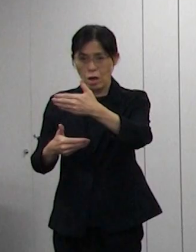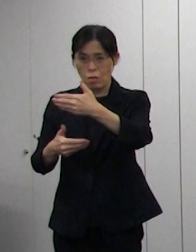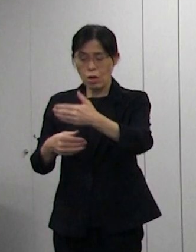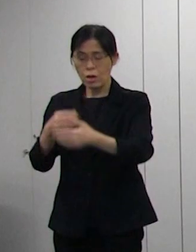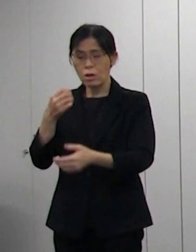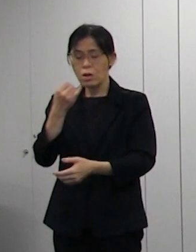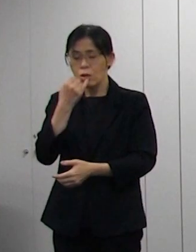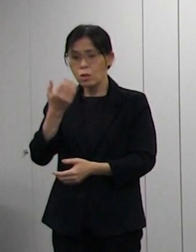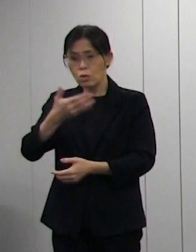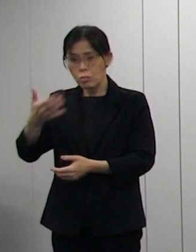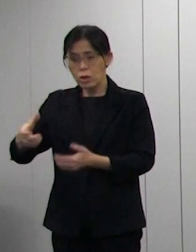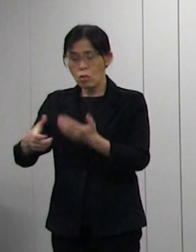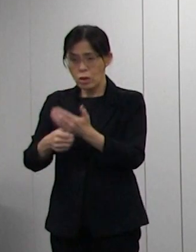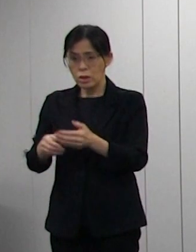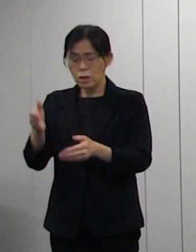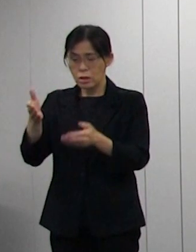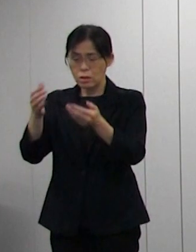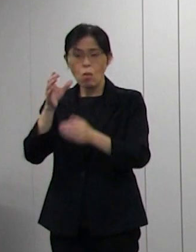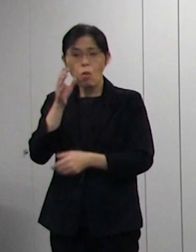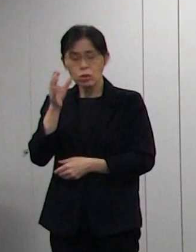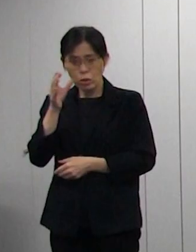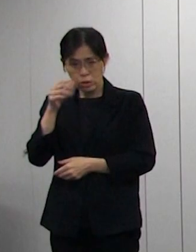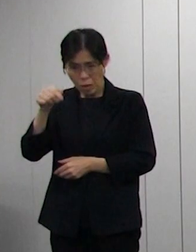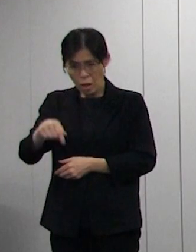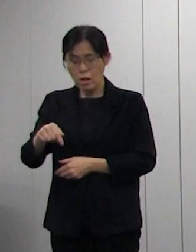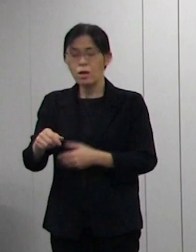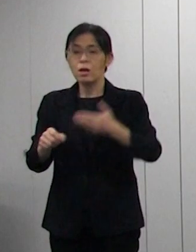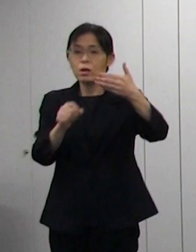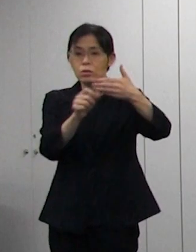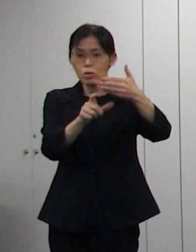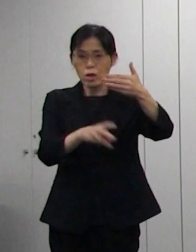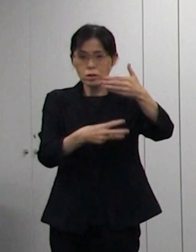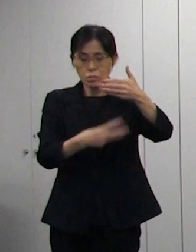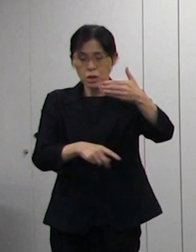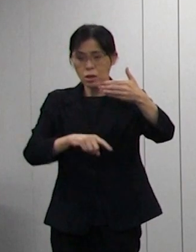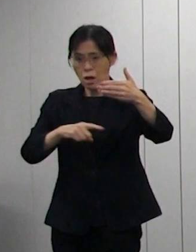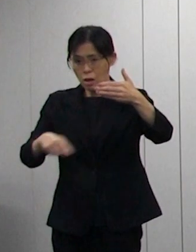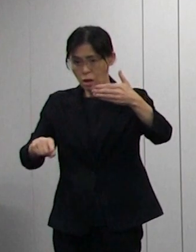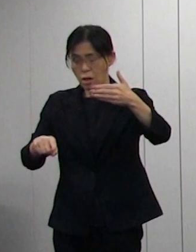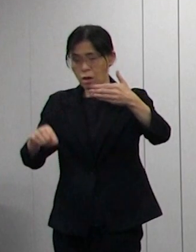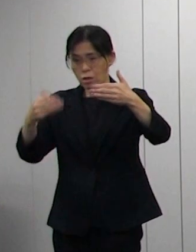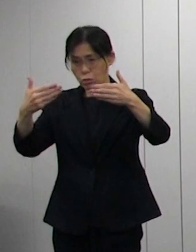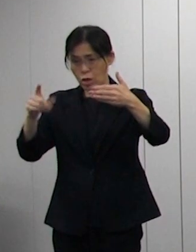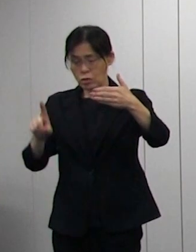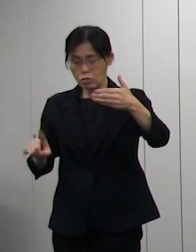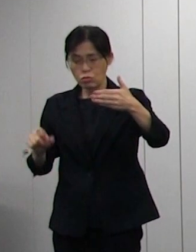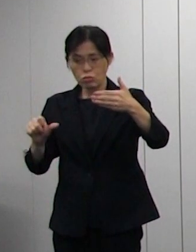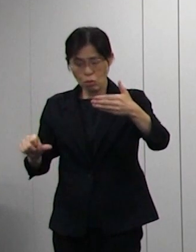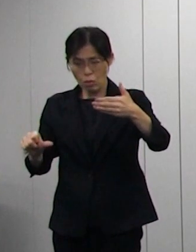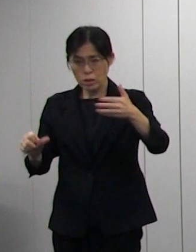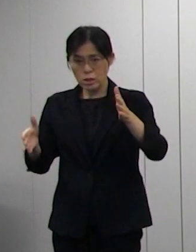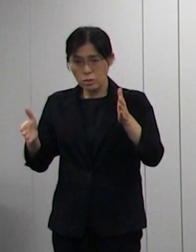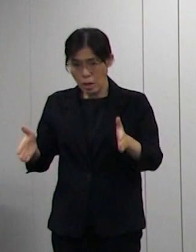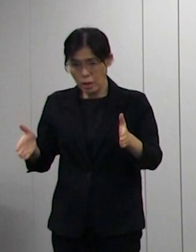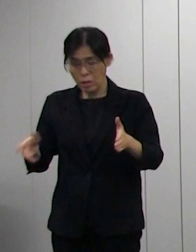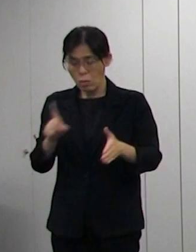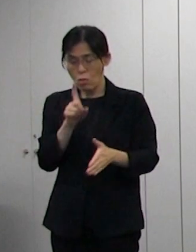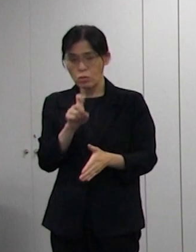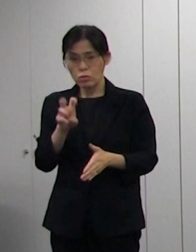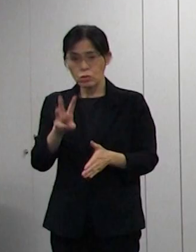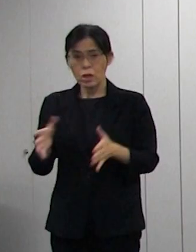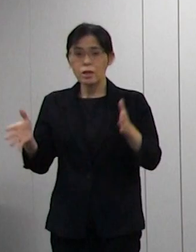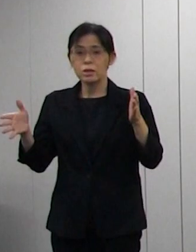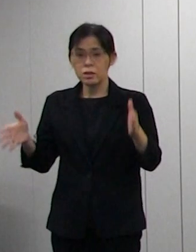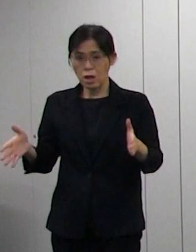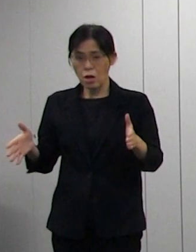海の駅細島、9月3日火曜日から9月15日日曜日までの13日間